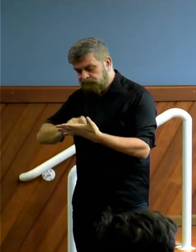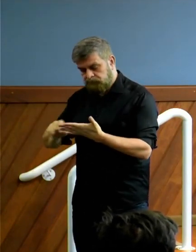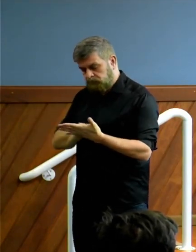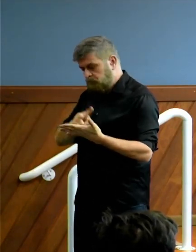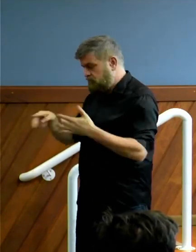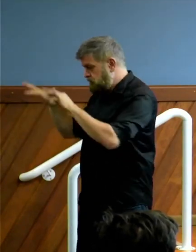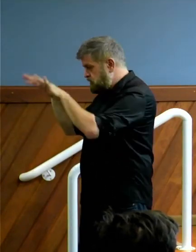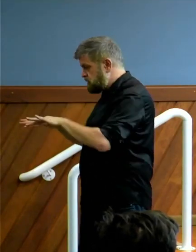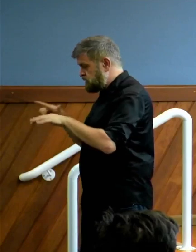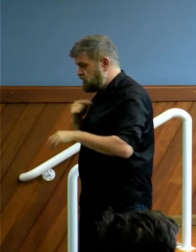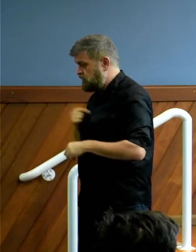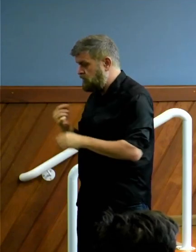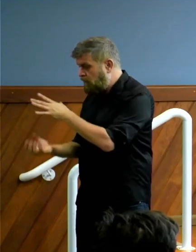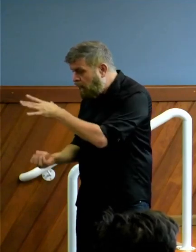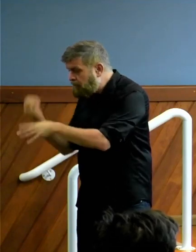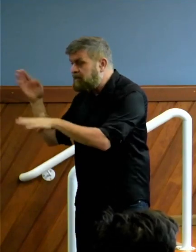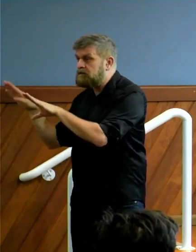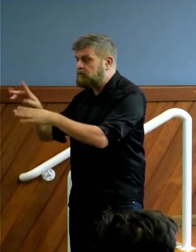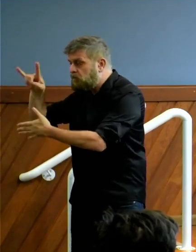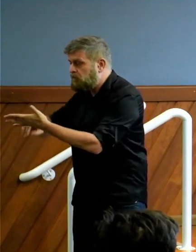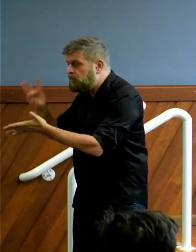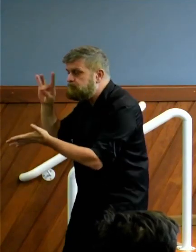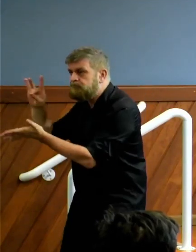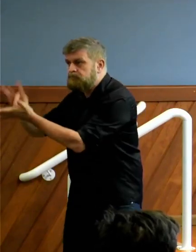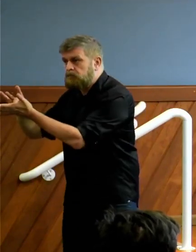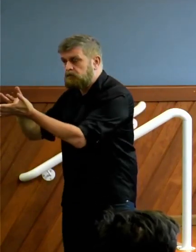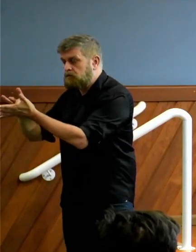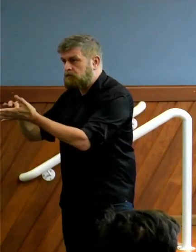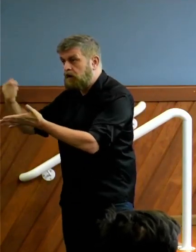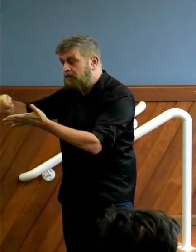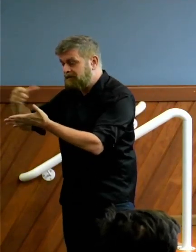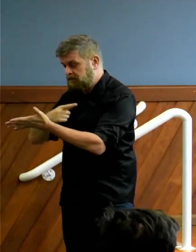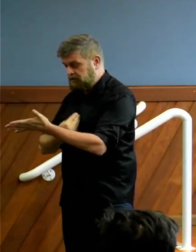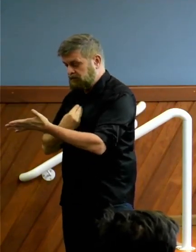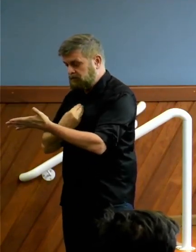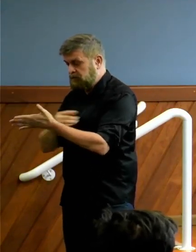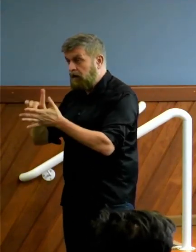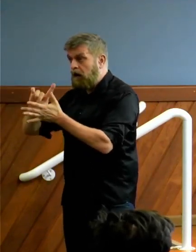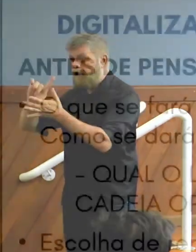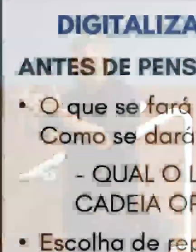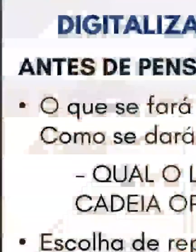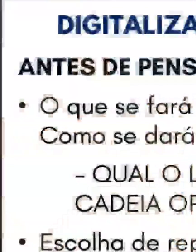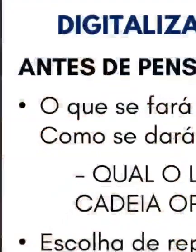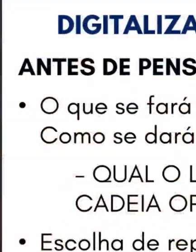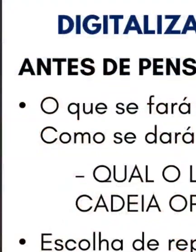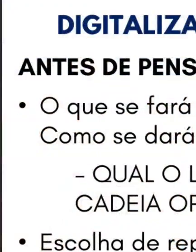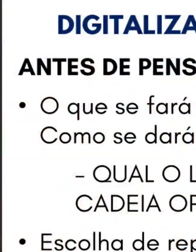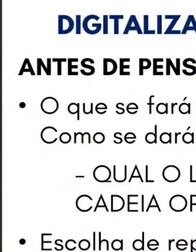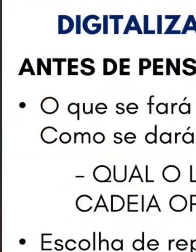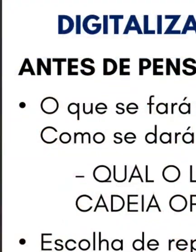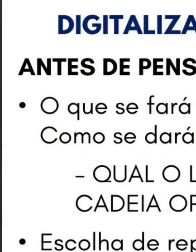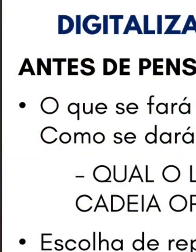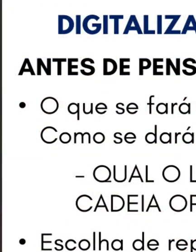que nós fizemos apareça também no documento. Ela tem que estar ali. Por isso que ela vem depois, né? E a escolha de